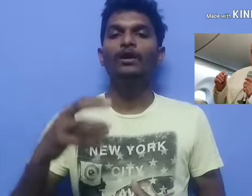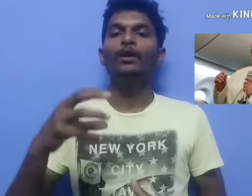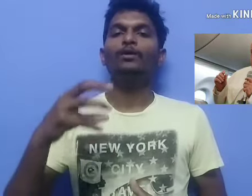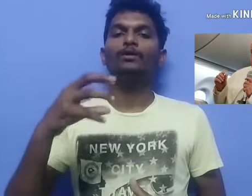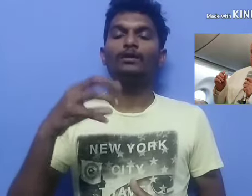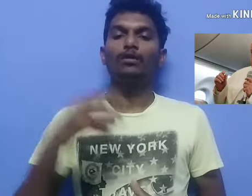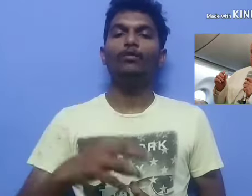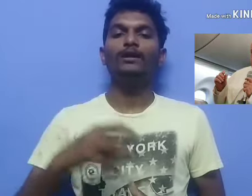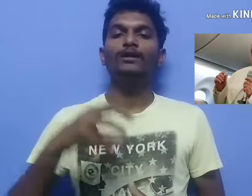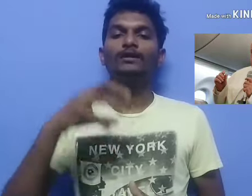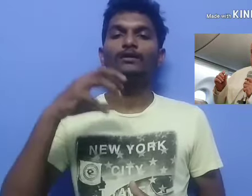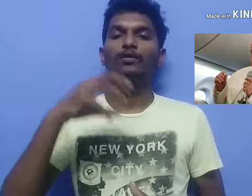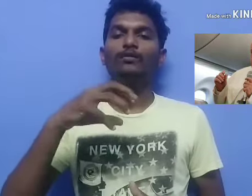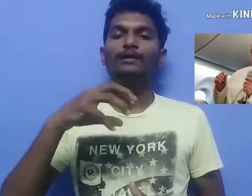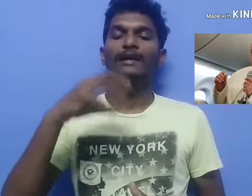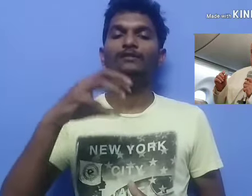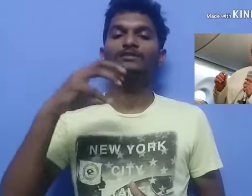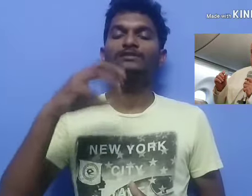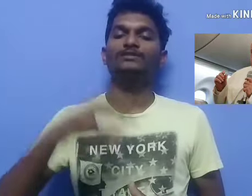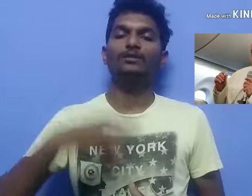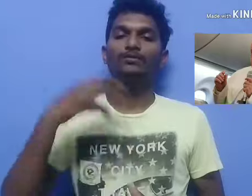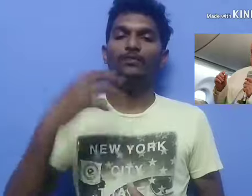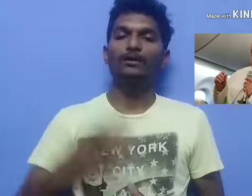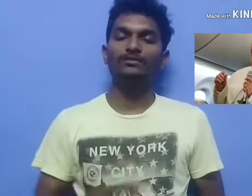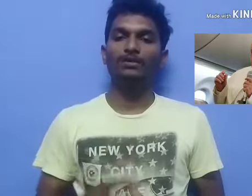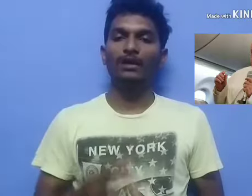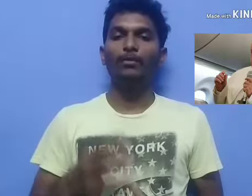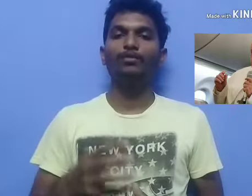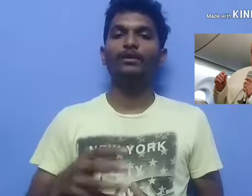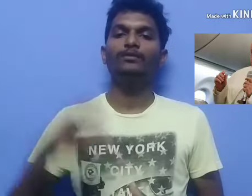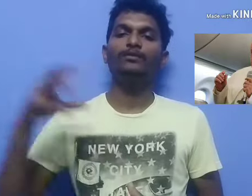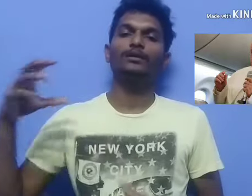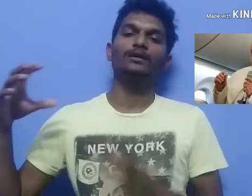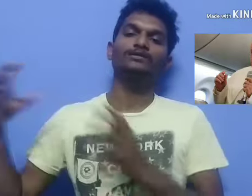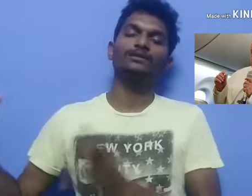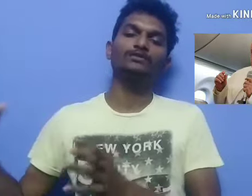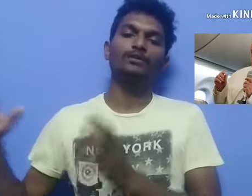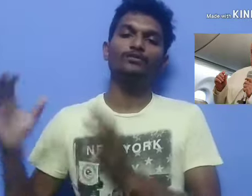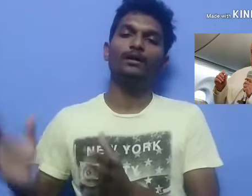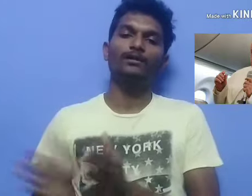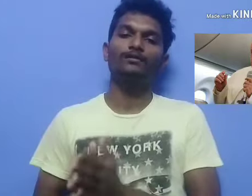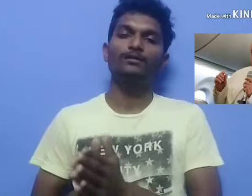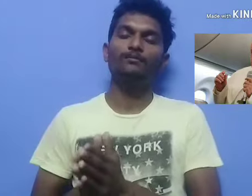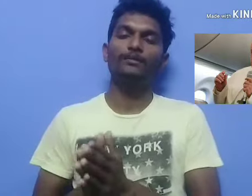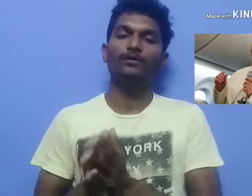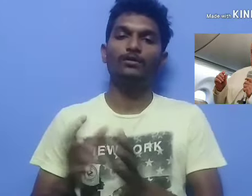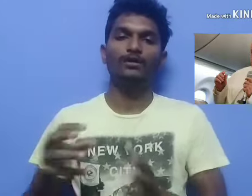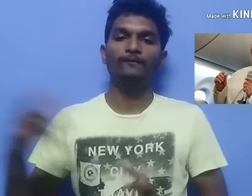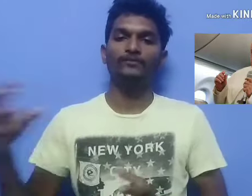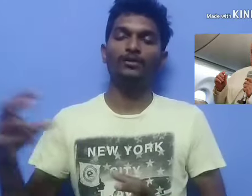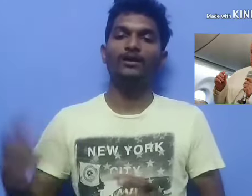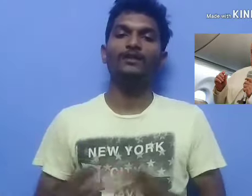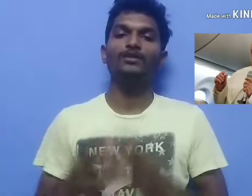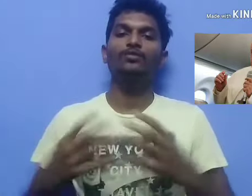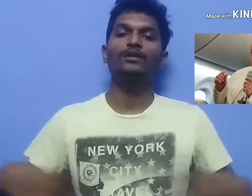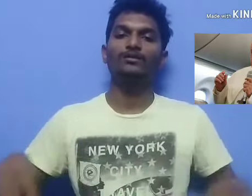அவர் வந்து ஒரு ரோமன்ல இருக்க ரோமன் கேத்தோலிக் சர்ச்சோட ஃபாதர். ஸோ நம்ம ஊர்ல எப்படி ஒரு சர்ச்சோட ஃபாதர் வந்து இப்போ ஒரு சொன்னார்னா, அந்த ஊர்ல இருக்கவங்க